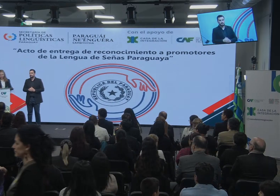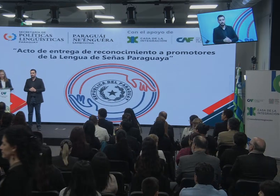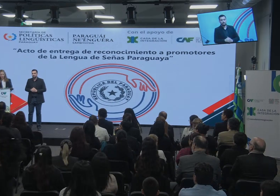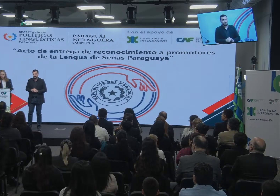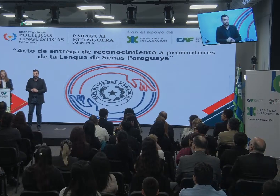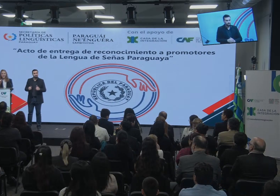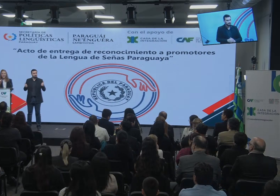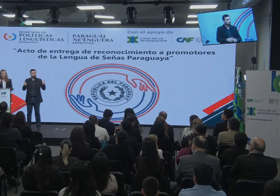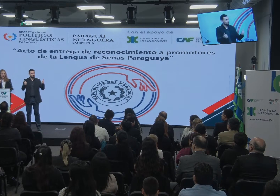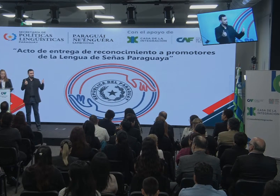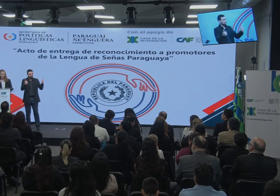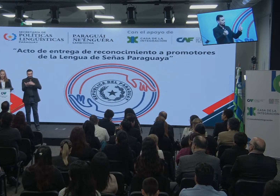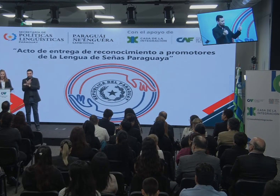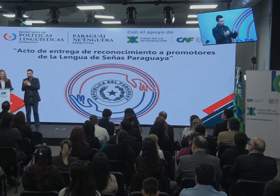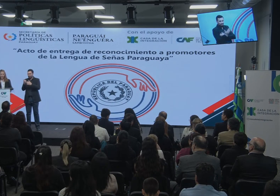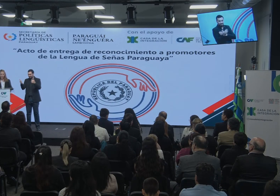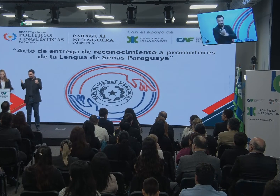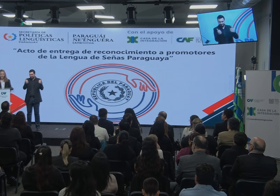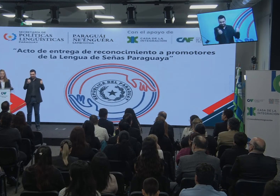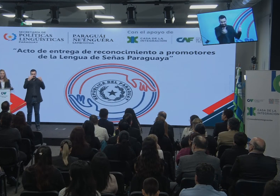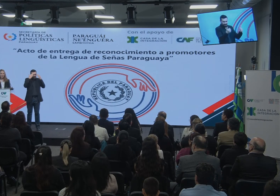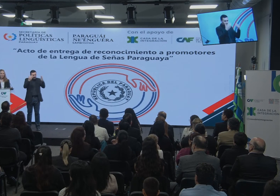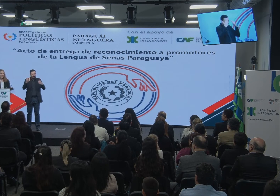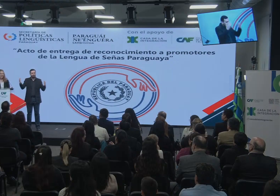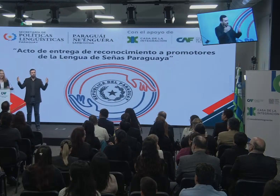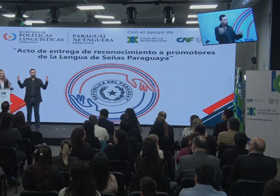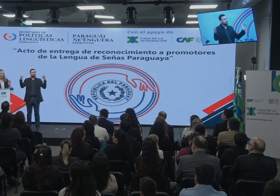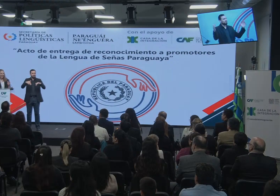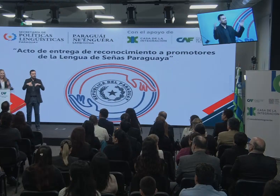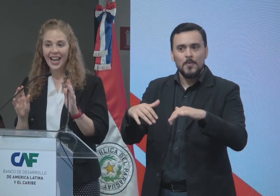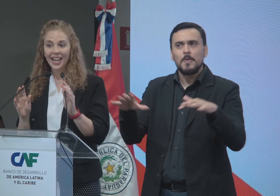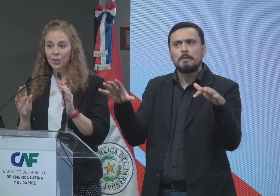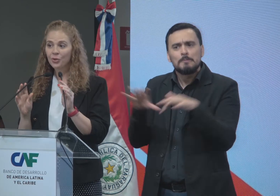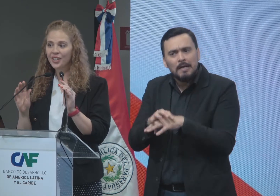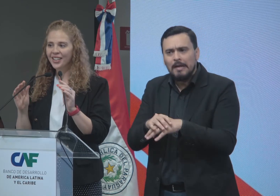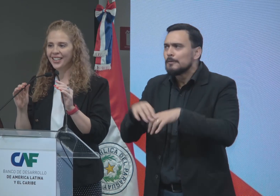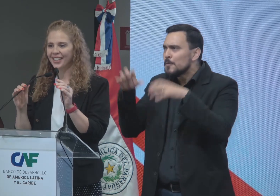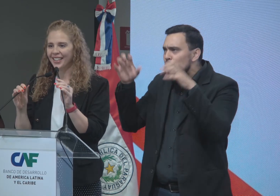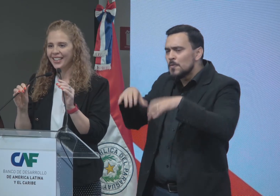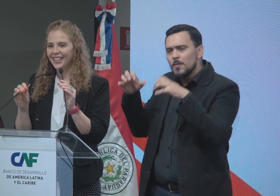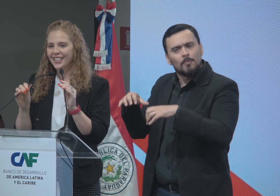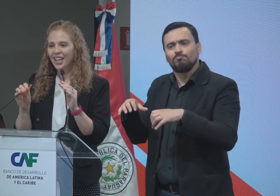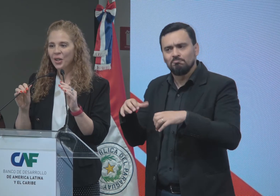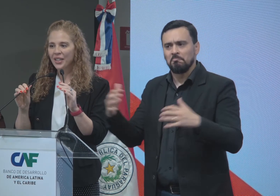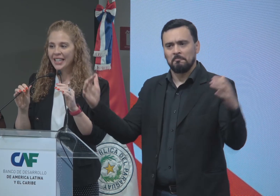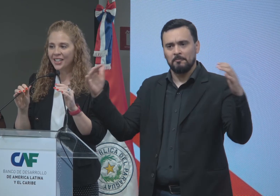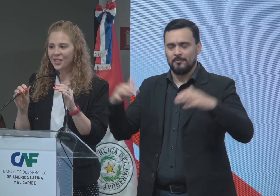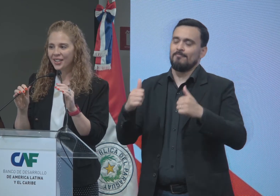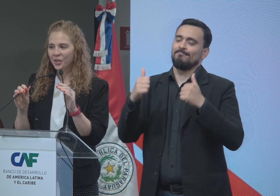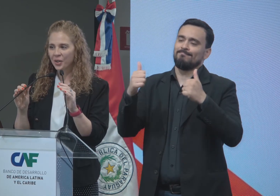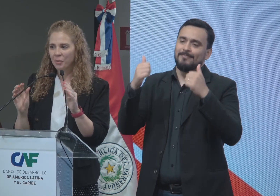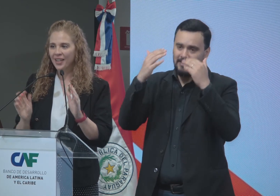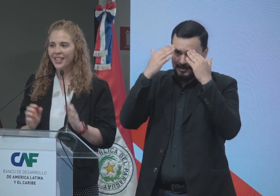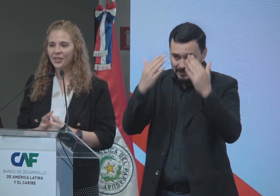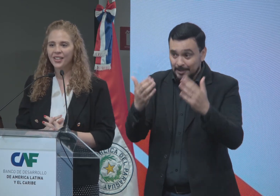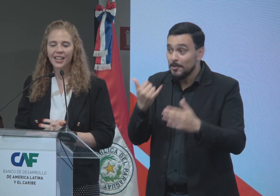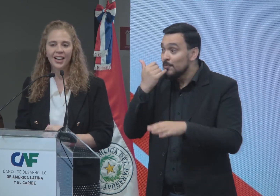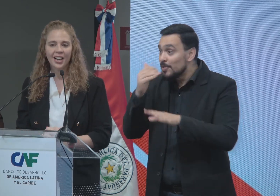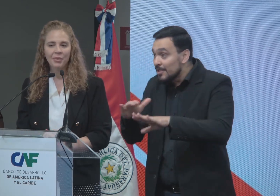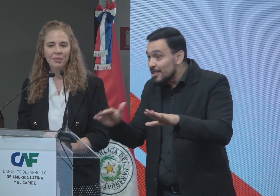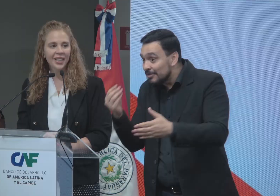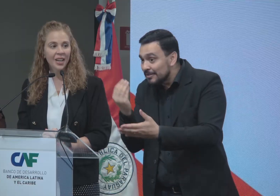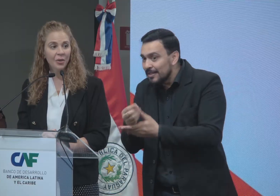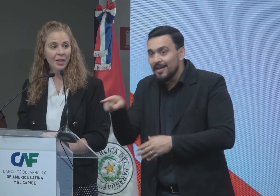Bueno, buenos días. Gracias a todos por acompañarnos hoy, pese a la lluvia. Gracias a los niños que nos acompañan hoy de